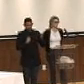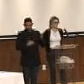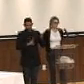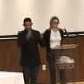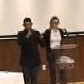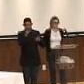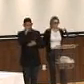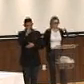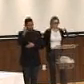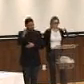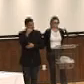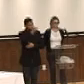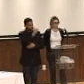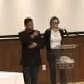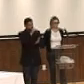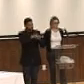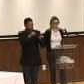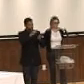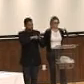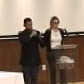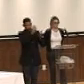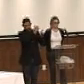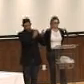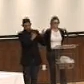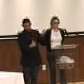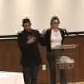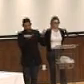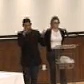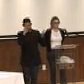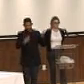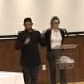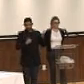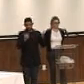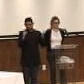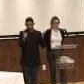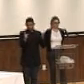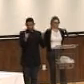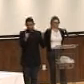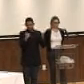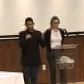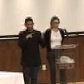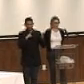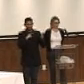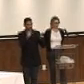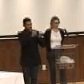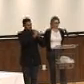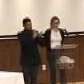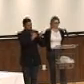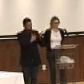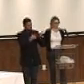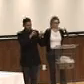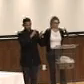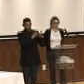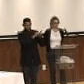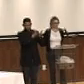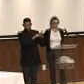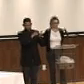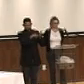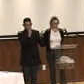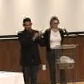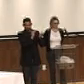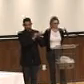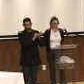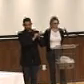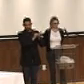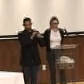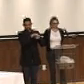pelo senhor e as assinaturas deles, que o senhor não compareceu. Nós temos aqui a nota de repúdio, a falta de diálogo